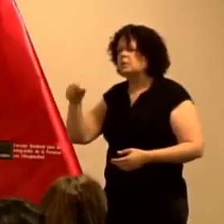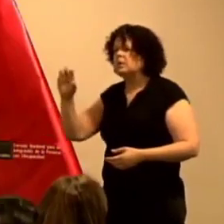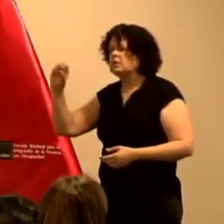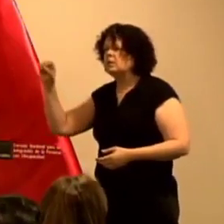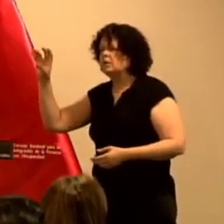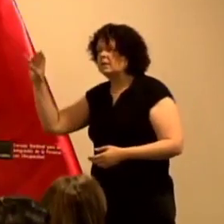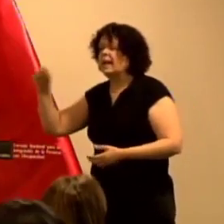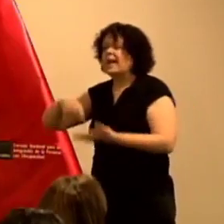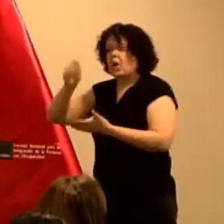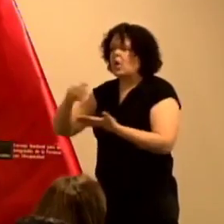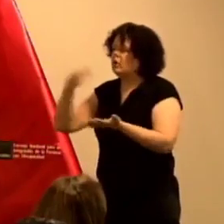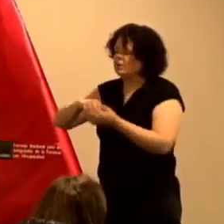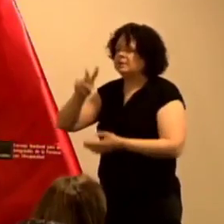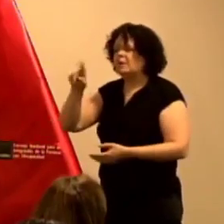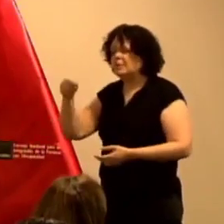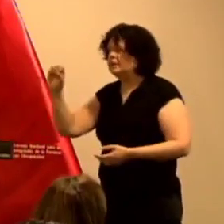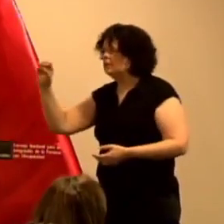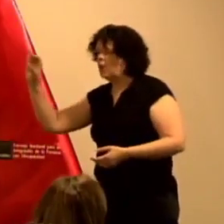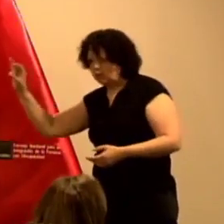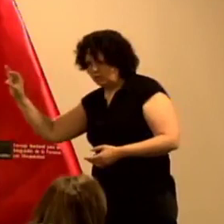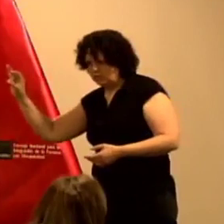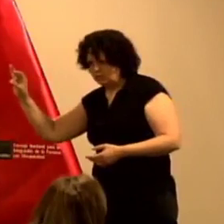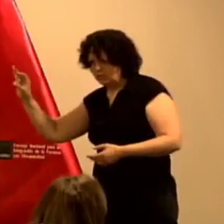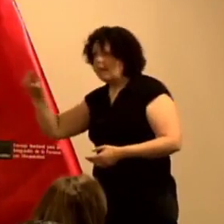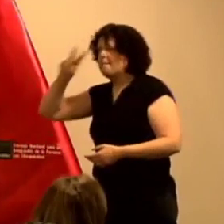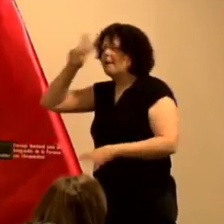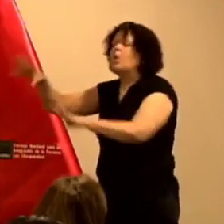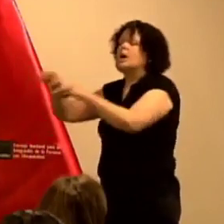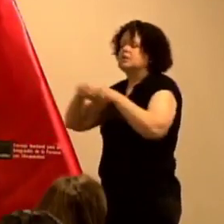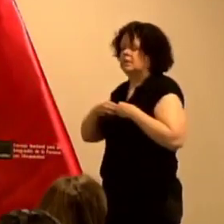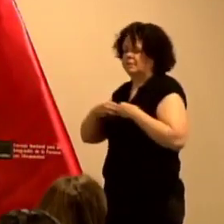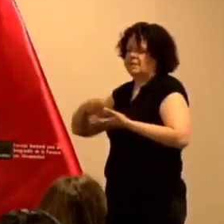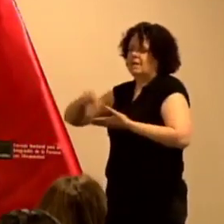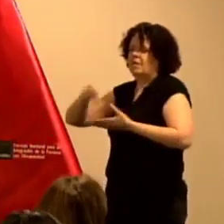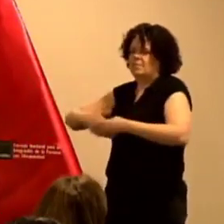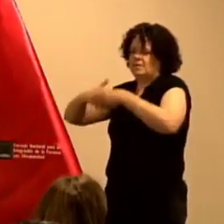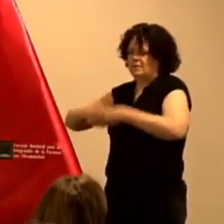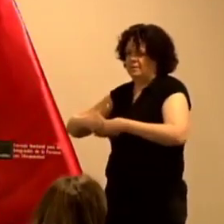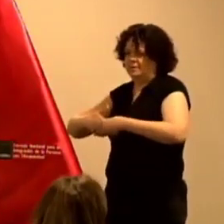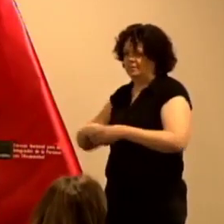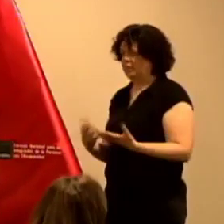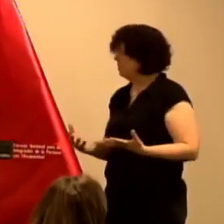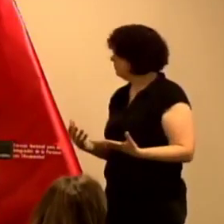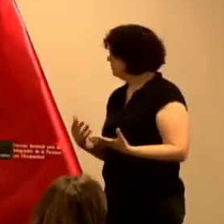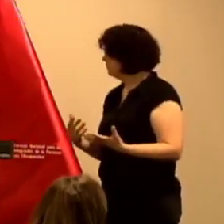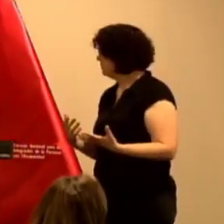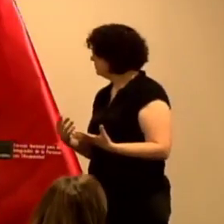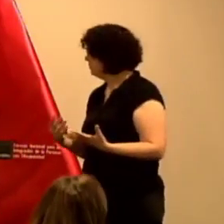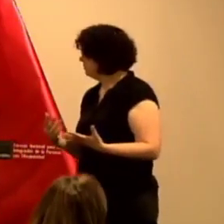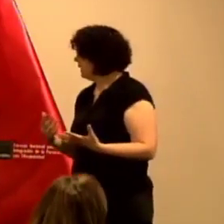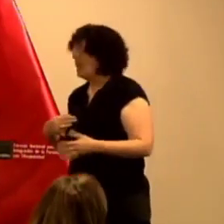ratificó en el 2008. Y, bueno, las dimensiones de la persona con discapacidad,